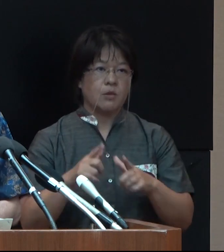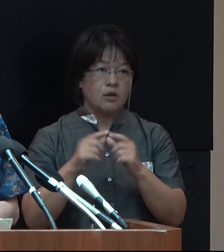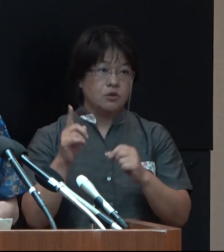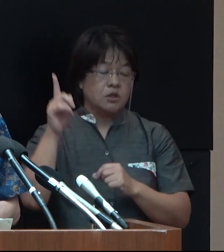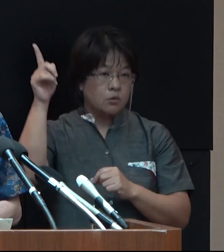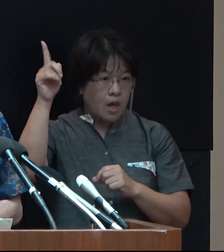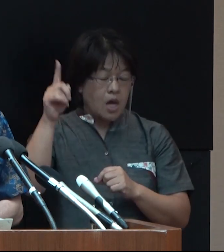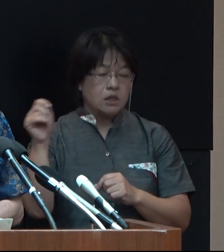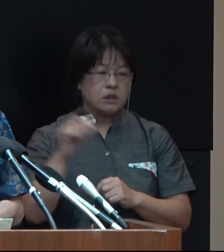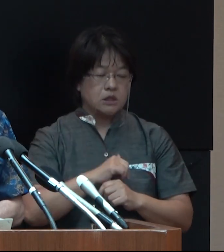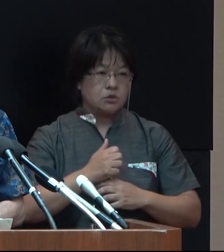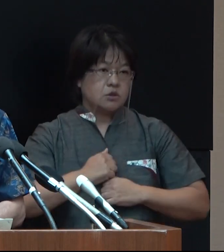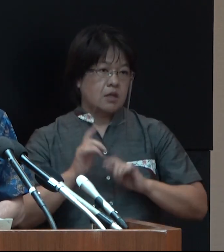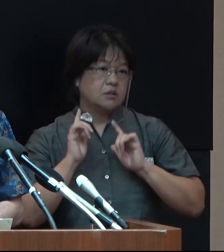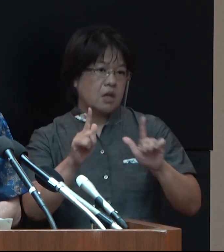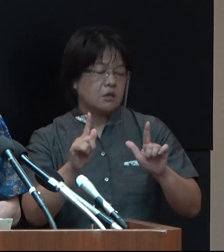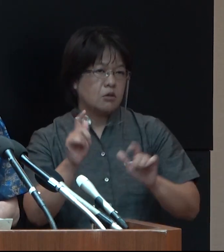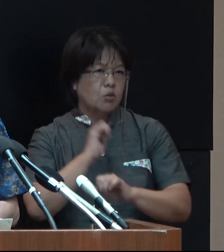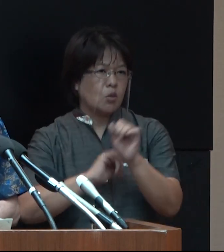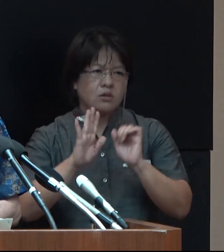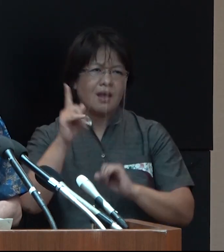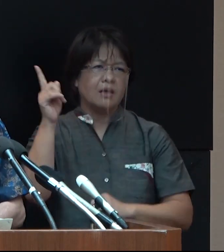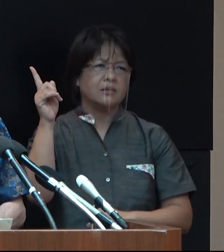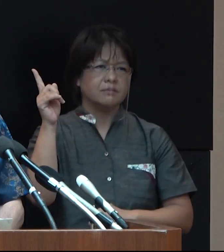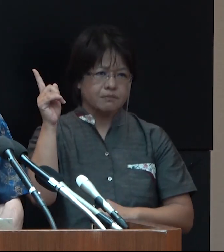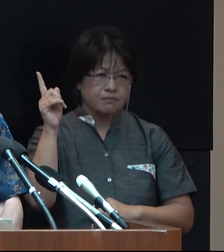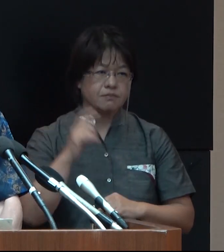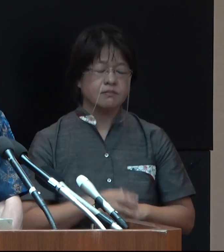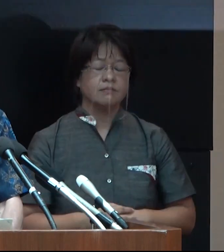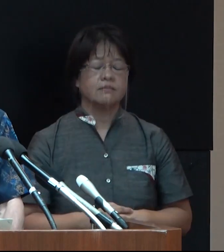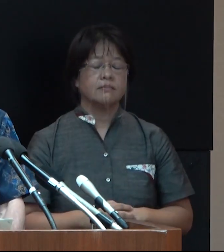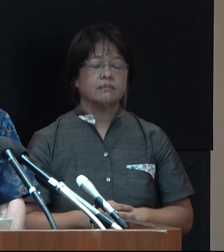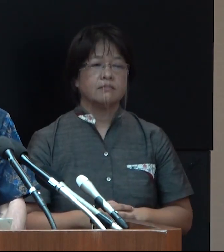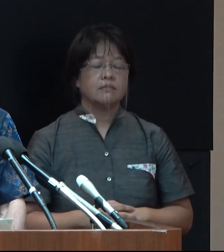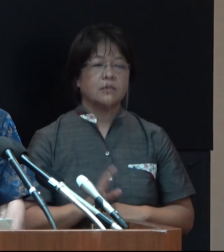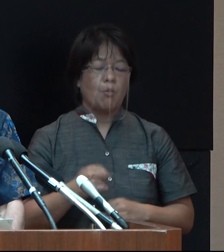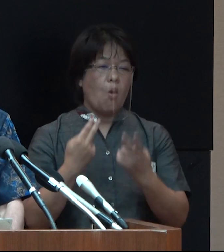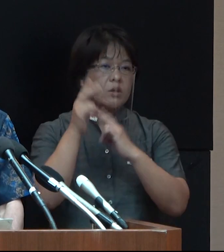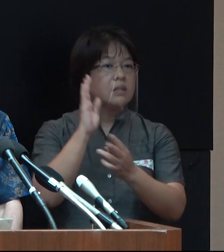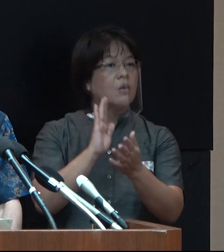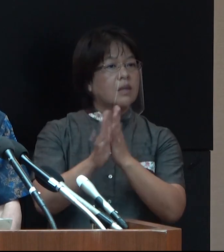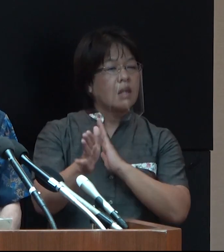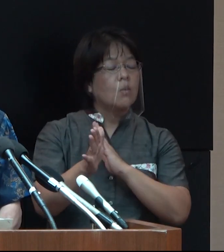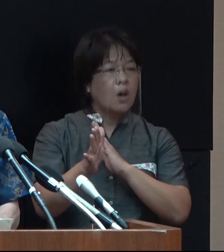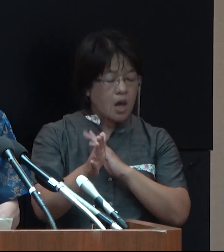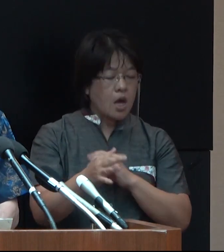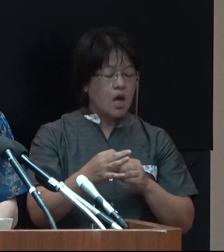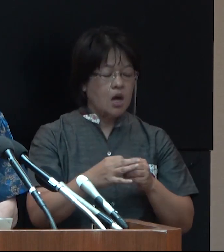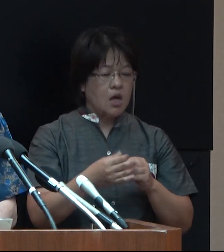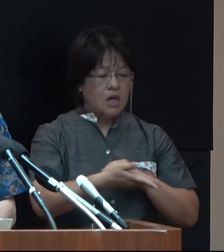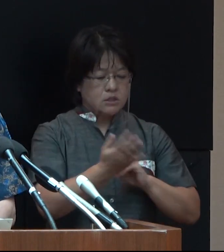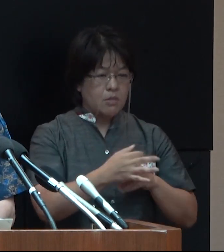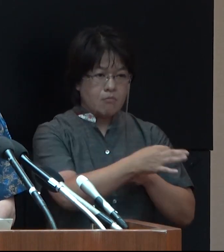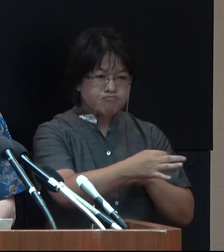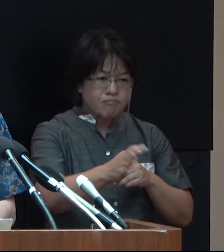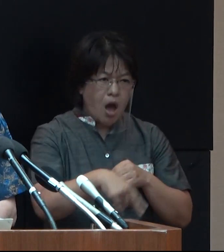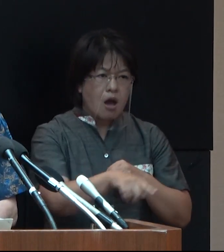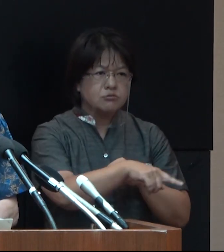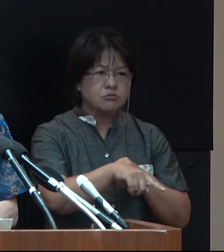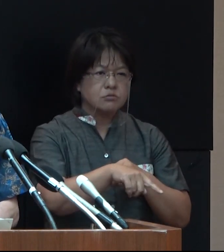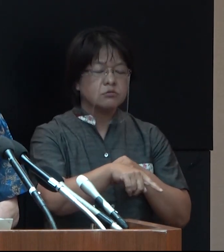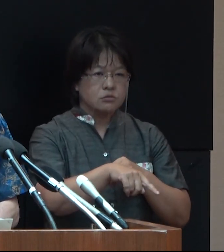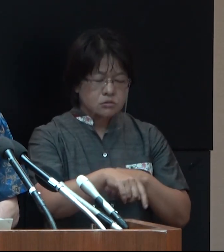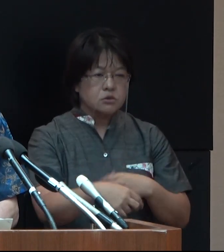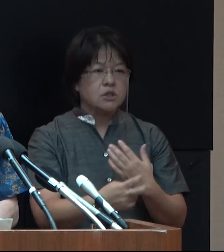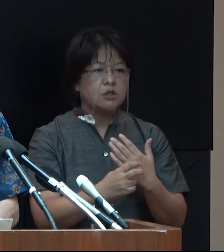緊急事態宣言を発出する動きは見られませんが、本県は島嶼県であり、医療資源には限りがあ